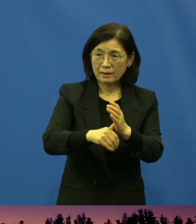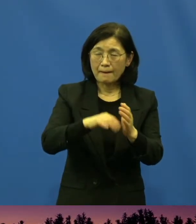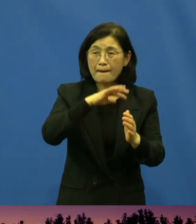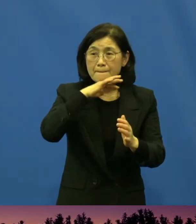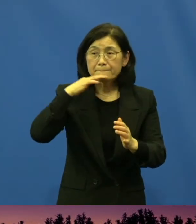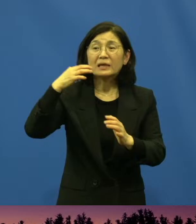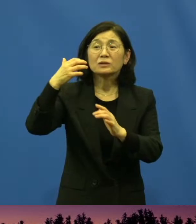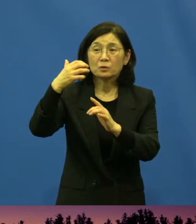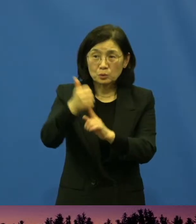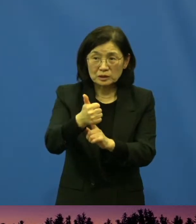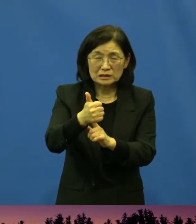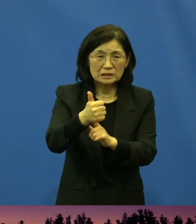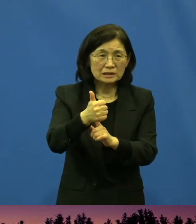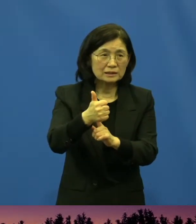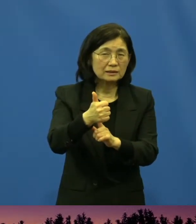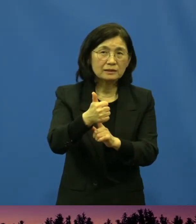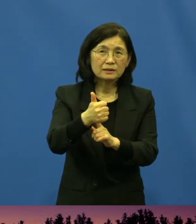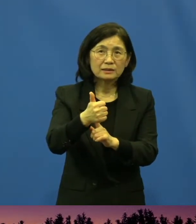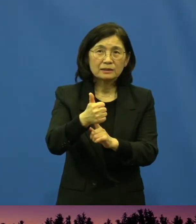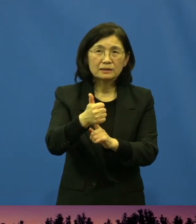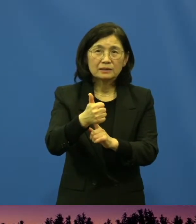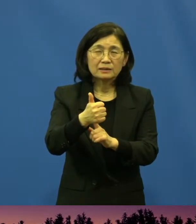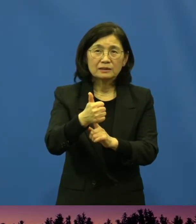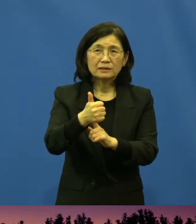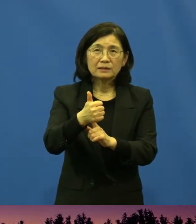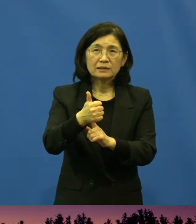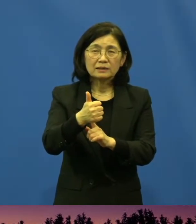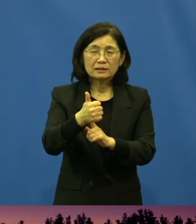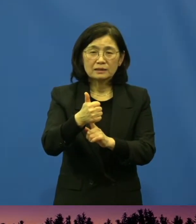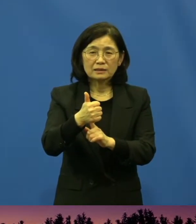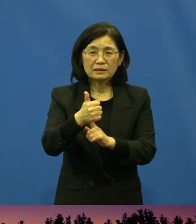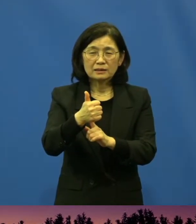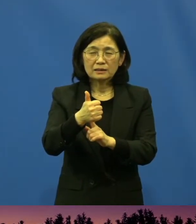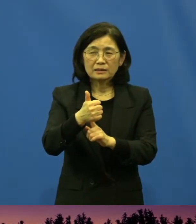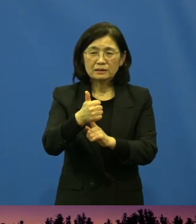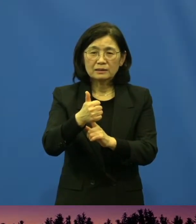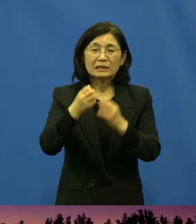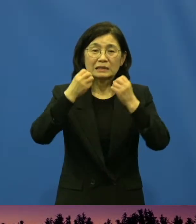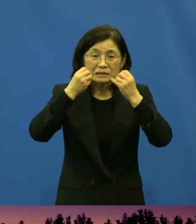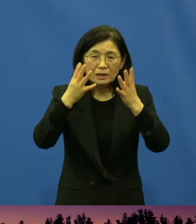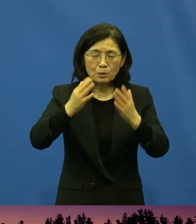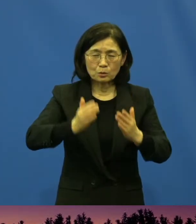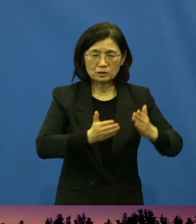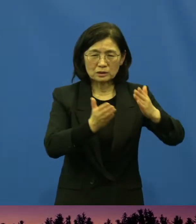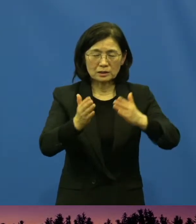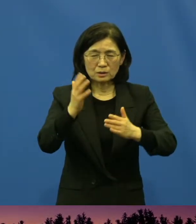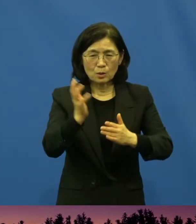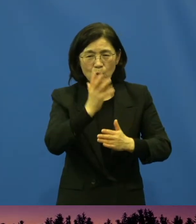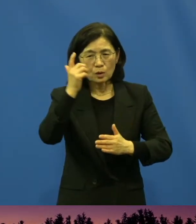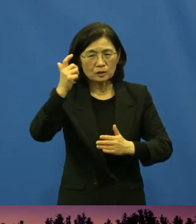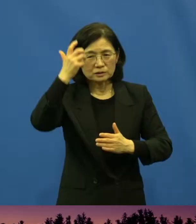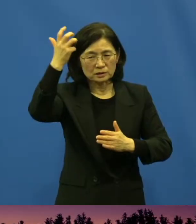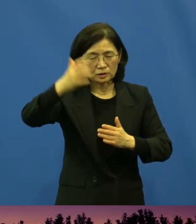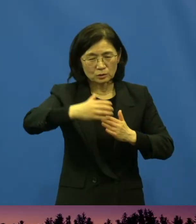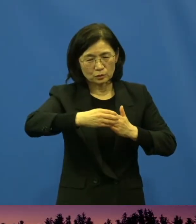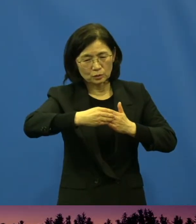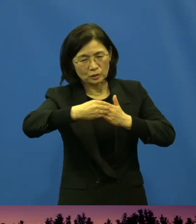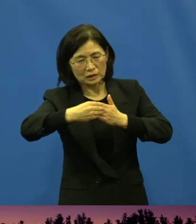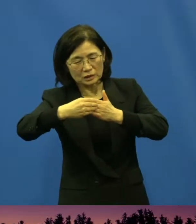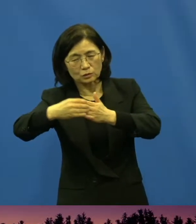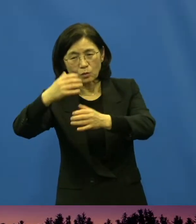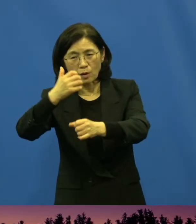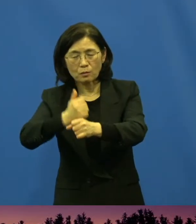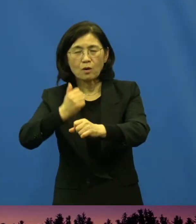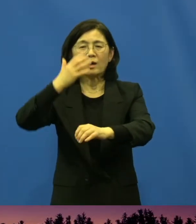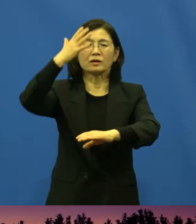자신이 걸어보지 못한 길로 성령이 인도하시고 마침내는 그리스도를 위해서 자신의 생명을